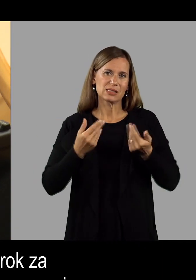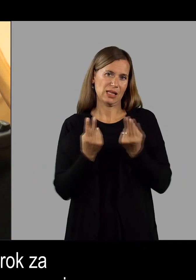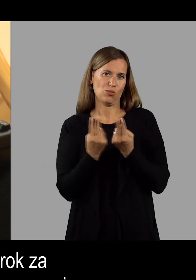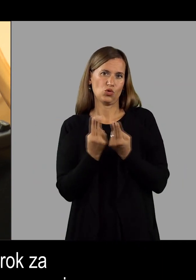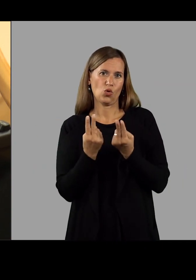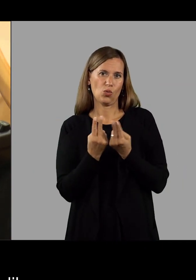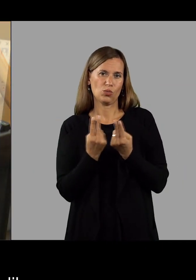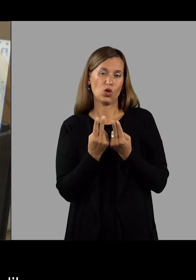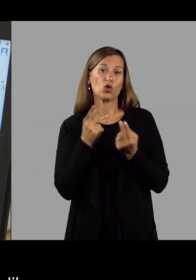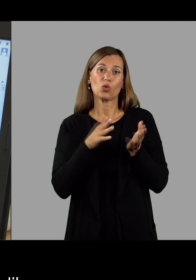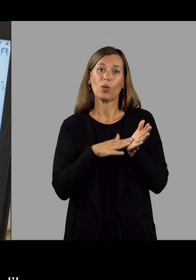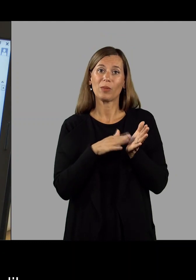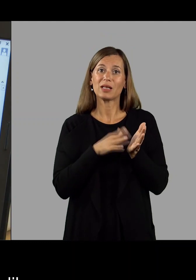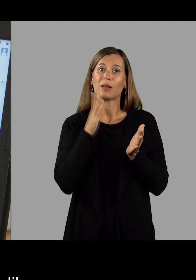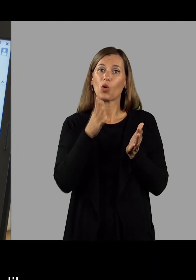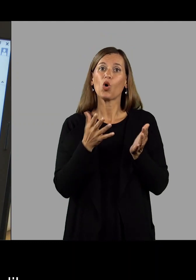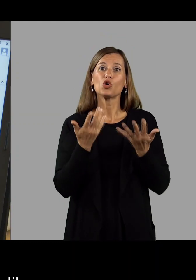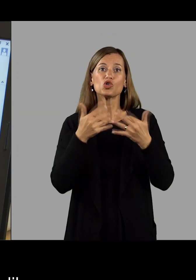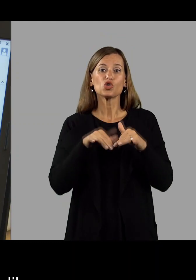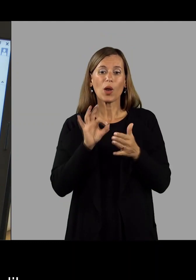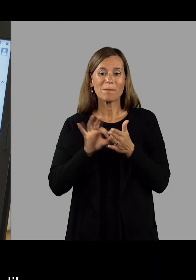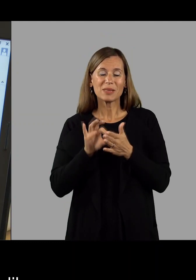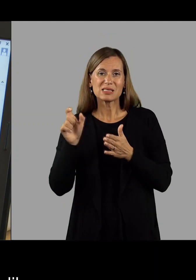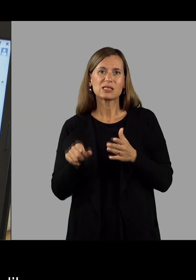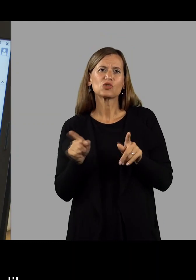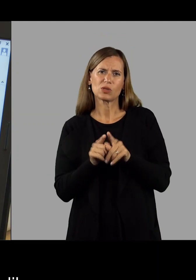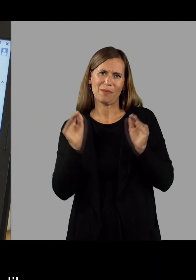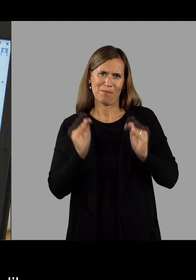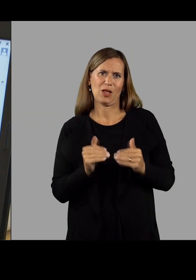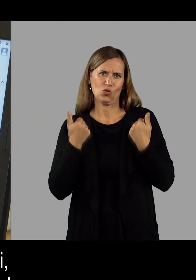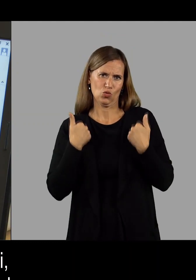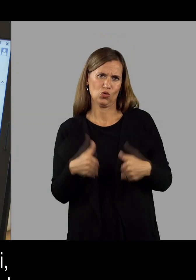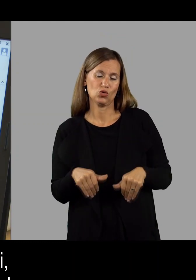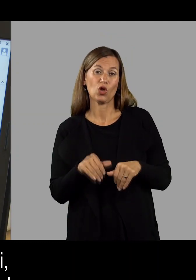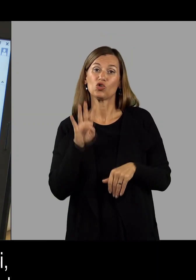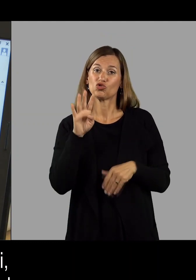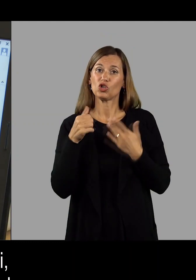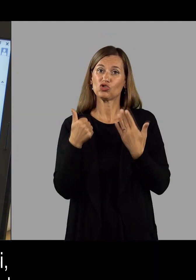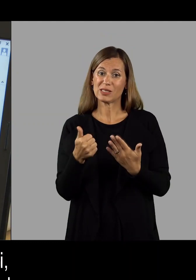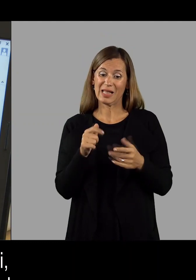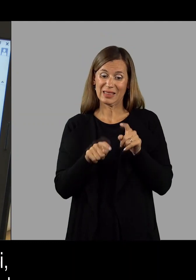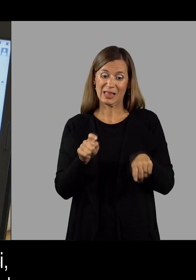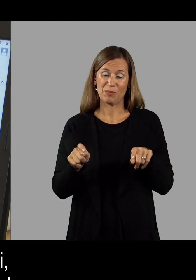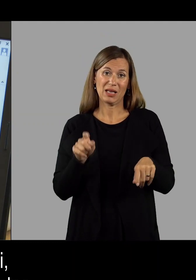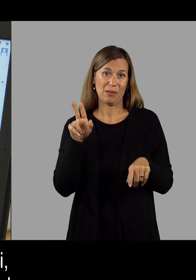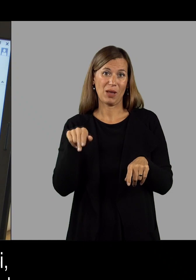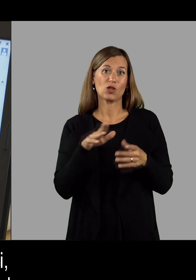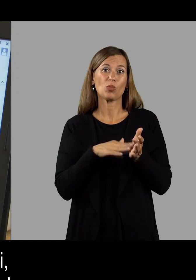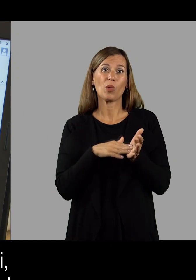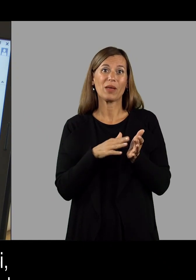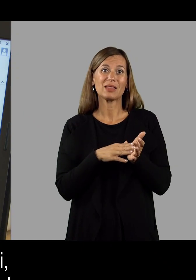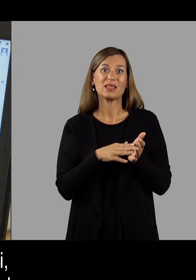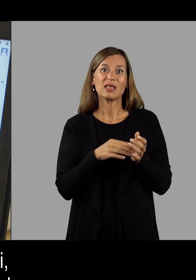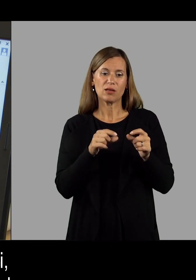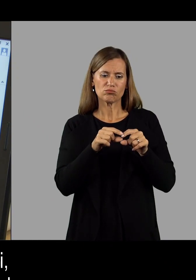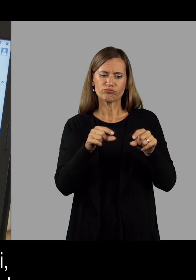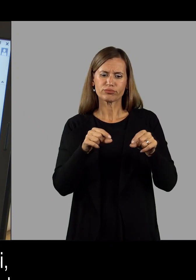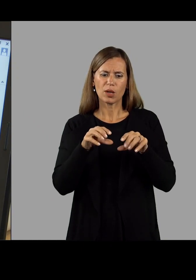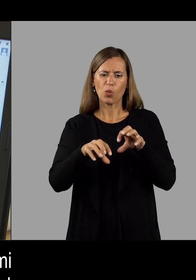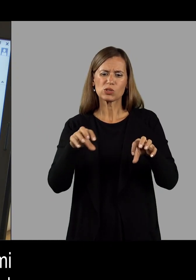črk na minuto, kar pomeni, da ima strojepisec dovolj rezerve, se pravi, kar se tiče tipkanja na dolgi